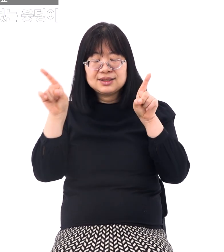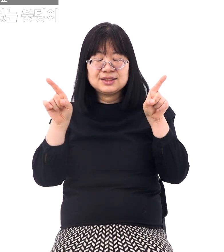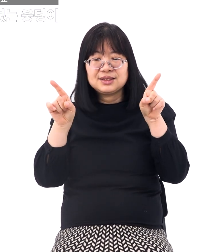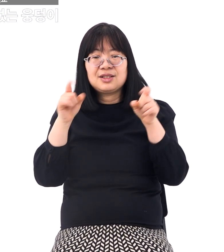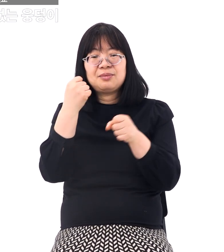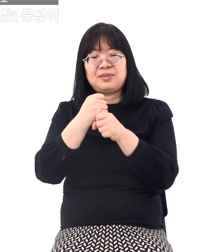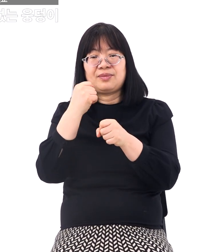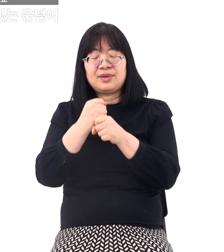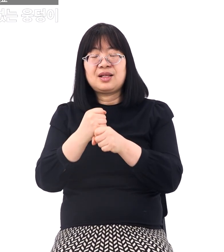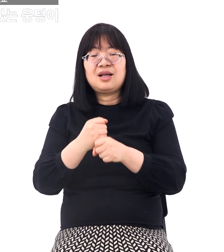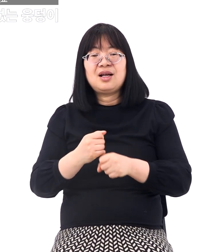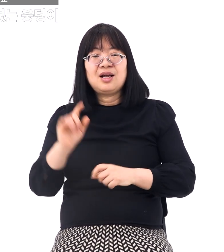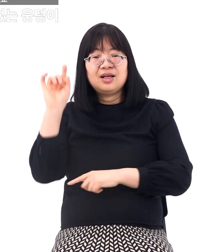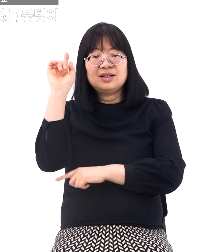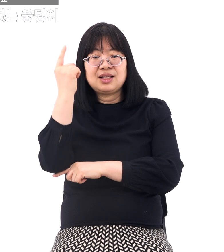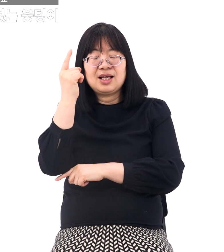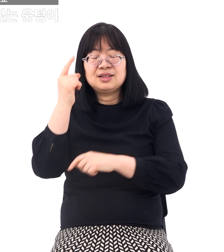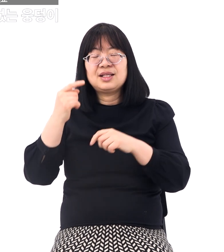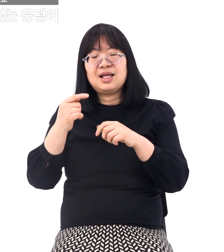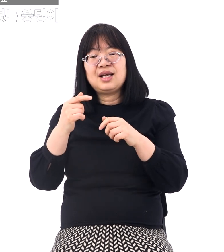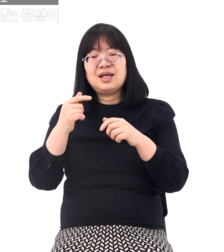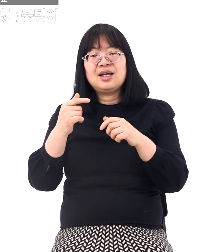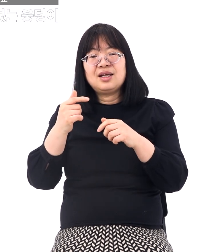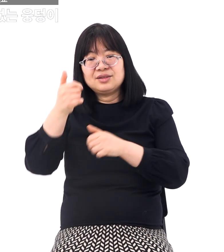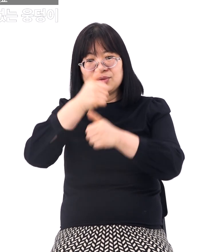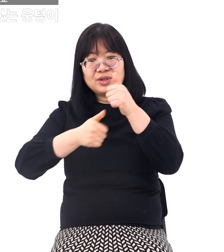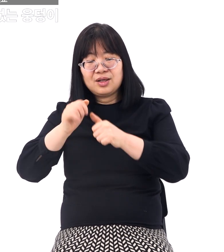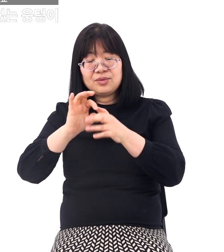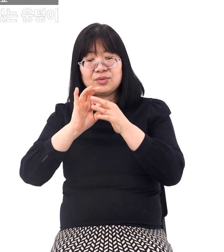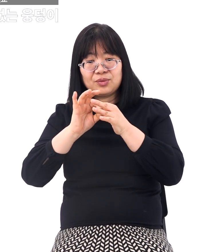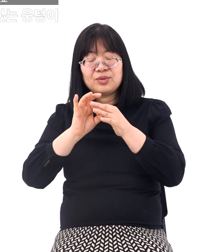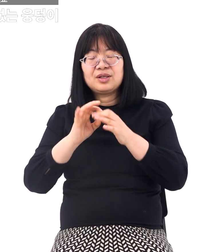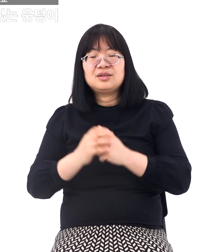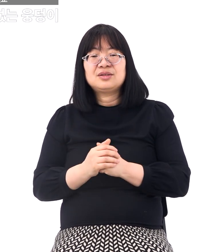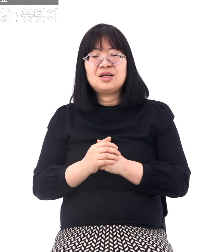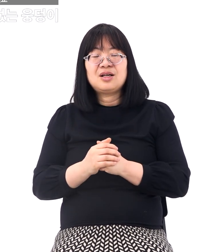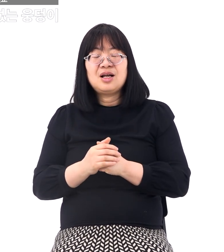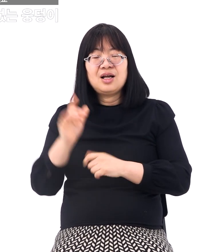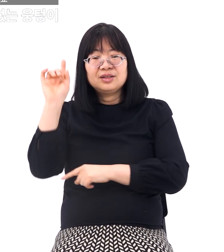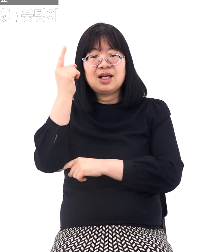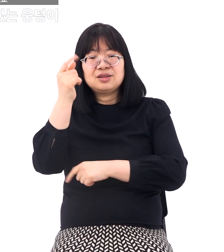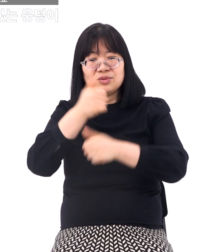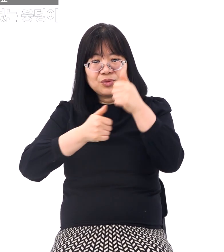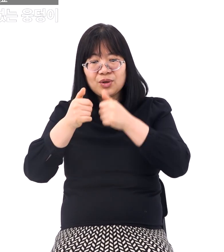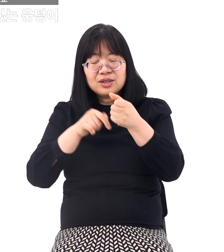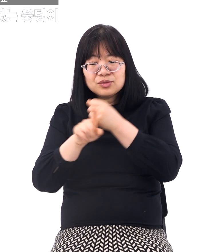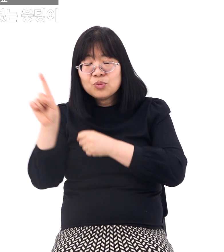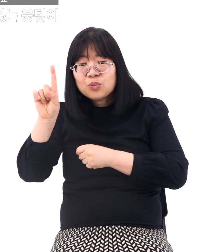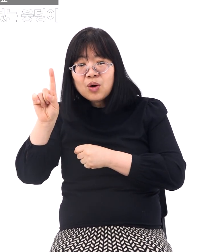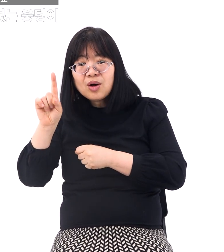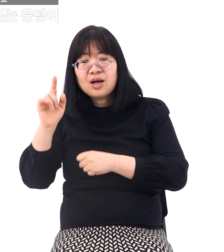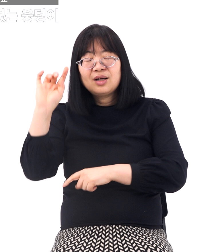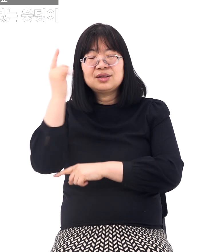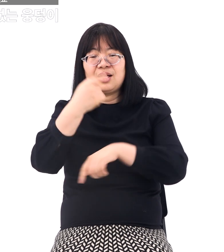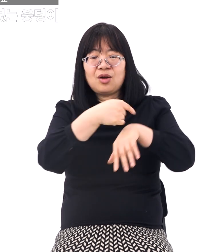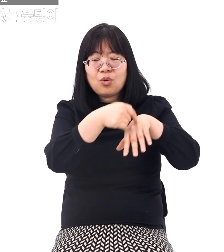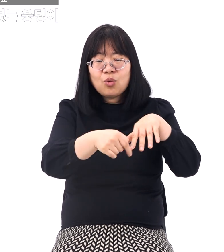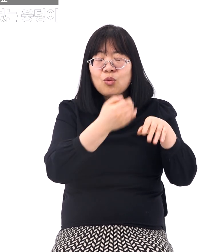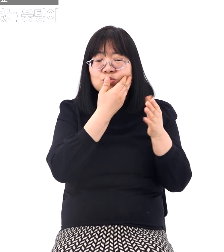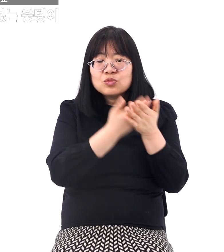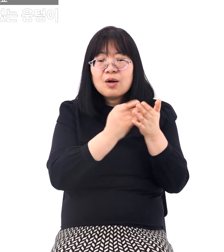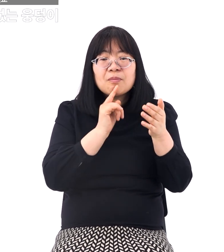일으킬 것이라. 다윗의 집안을 통해서, 왜 다윗의 집안인가 하면 다윗의 혈통이 중요하다는 말이